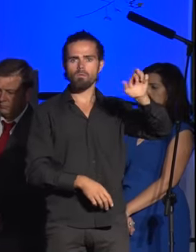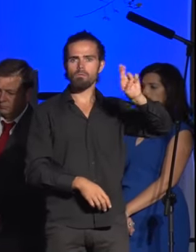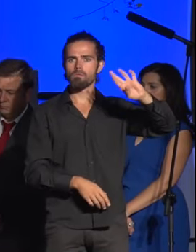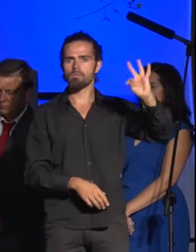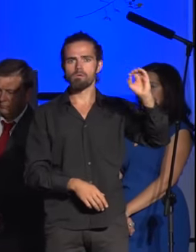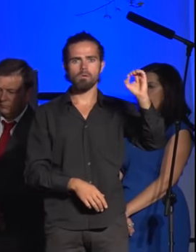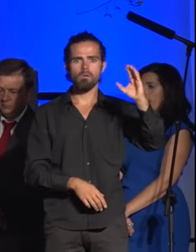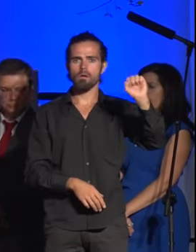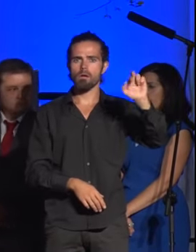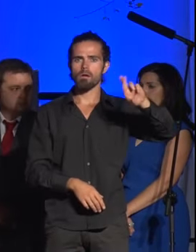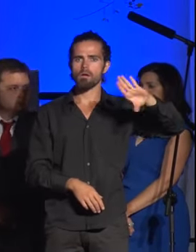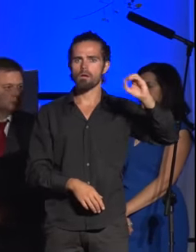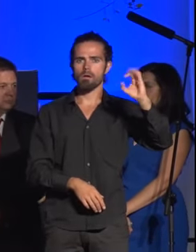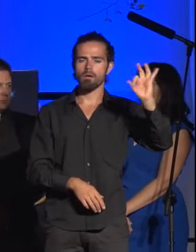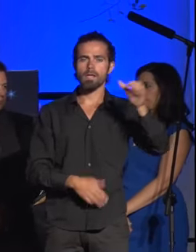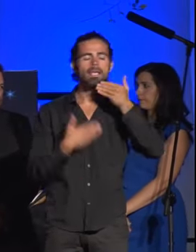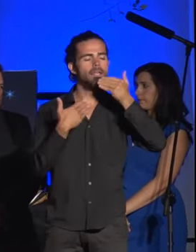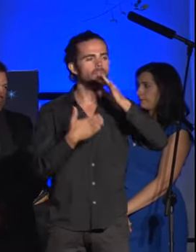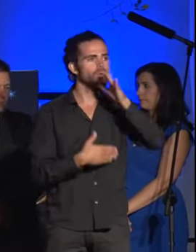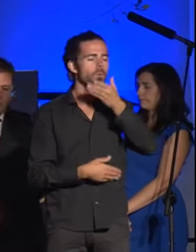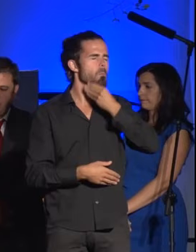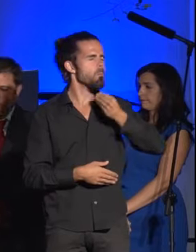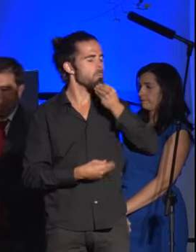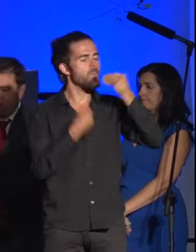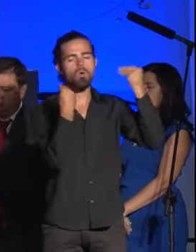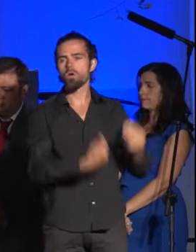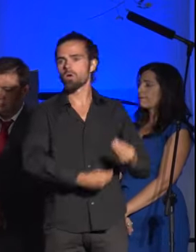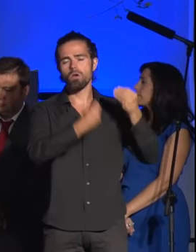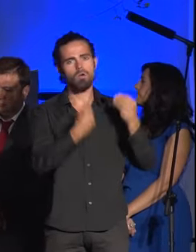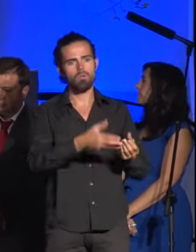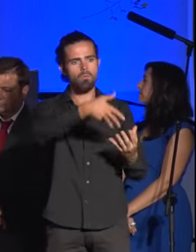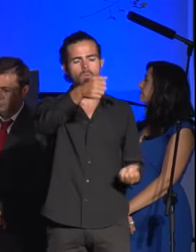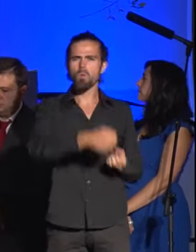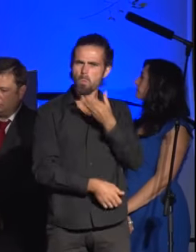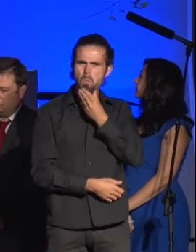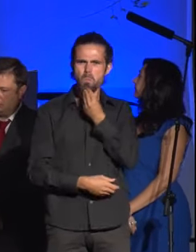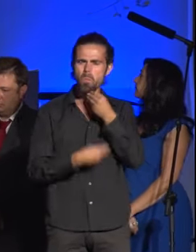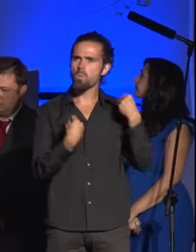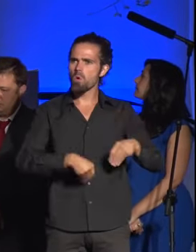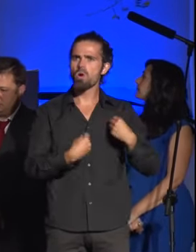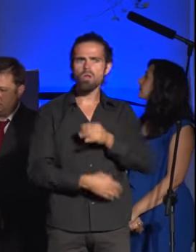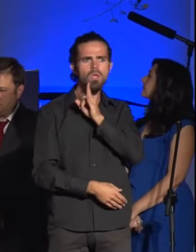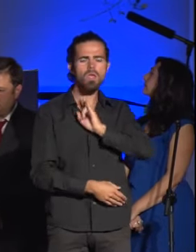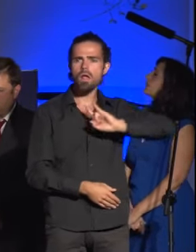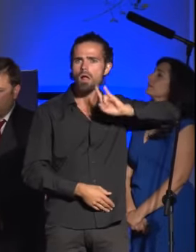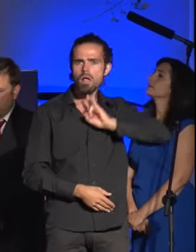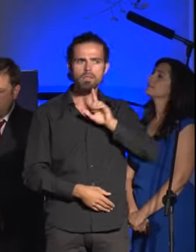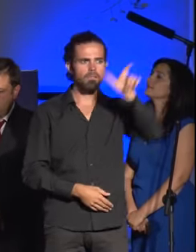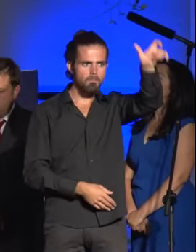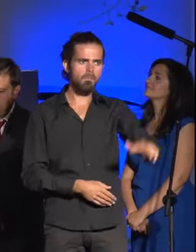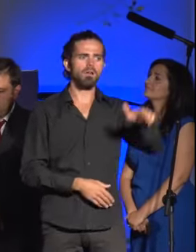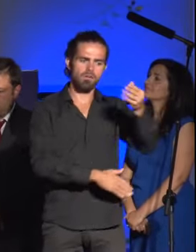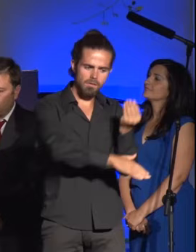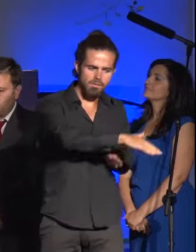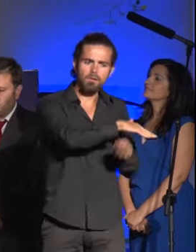ese precioso pregón. Ahora estábamos comentando, qué pregón tan bonito. Es que es un pregón de un